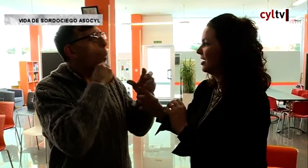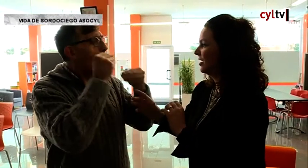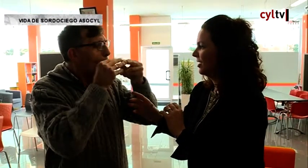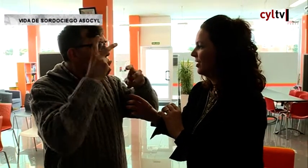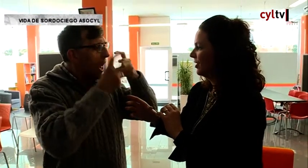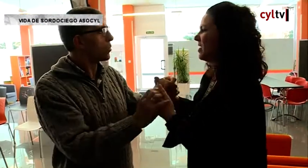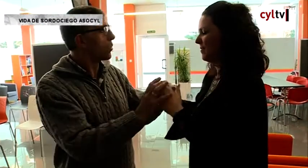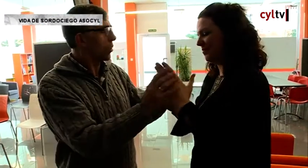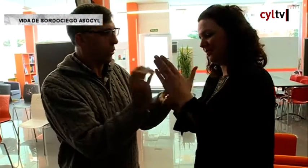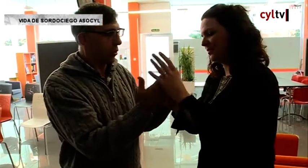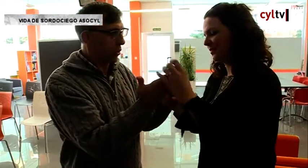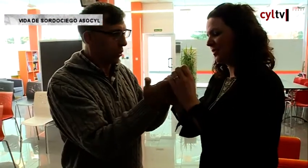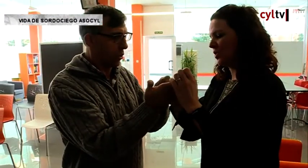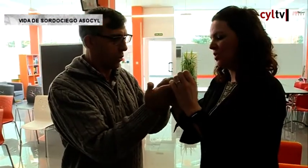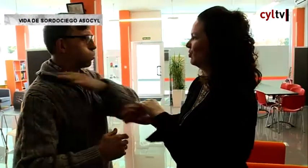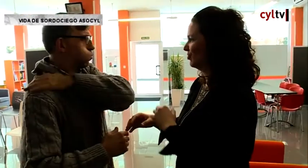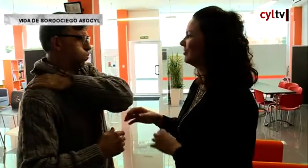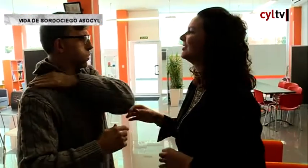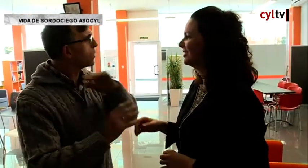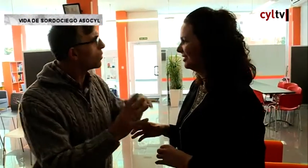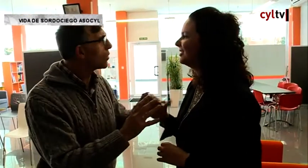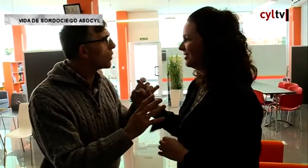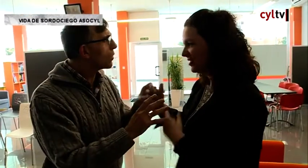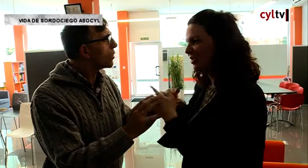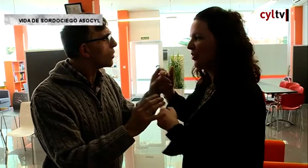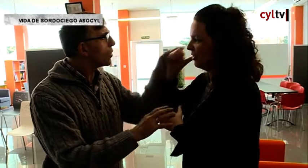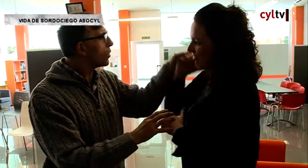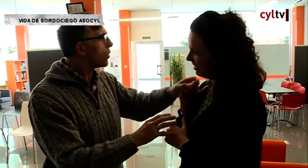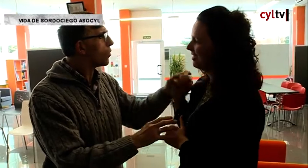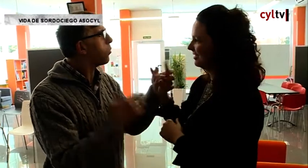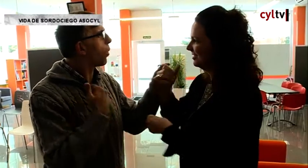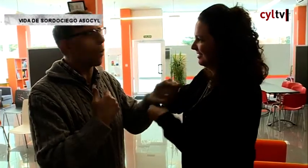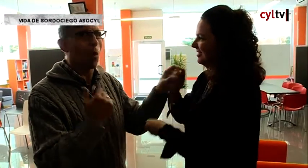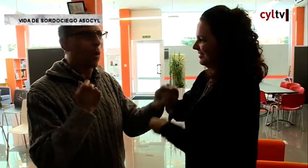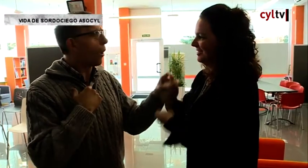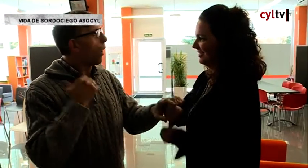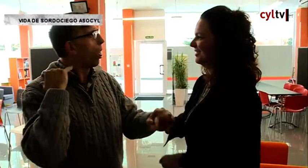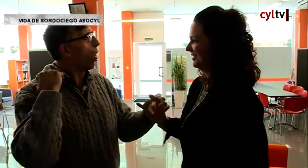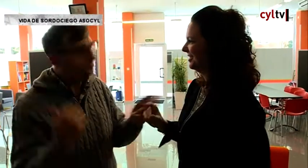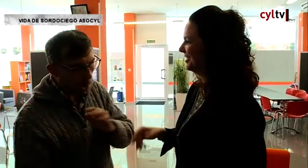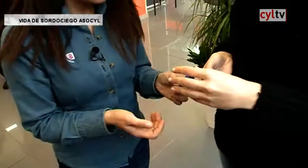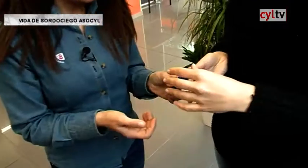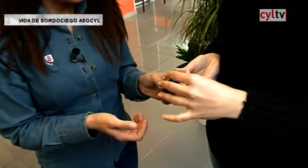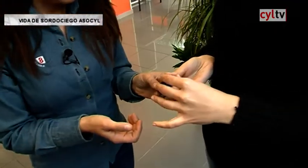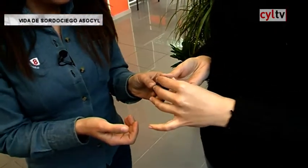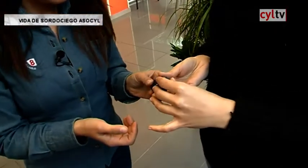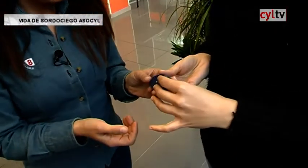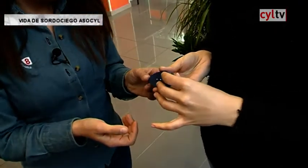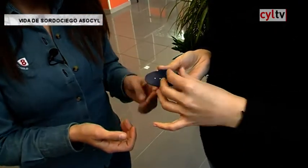eso... Unos 8 kilos así. Dice que es mucho, que para el hombro que sí. Se tiene que resentir con el tiempo. Pues mira, esto es una de